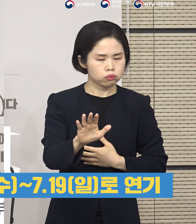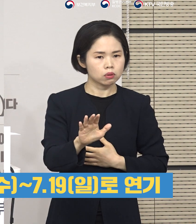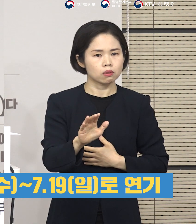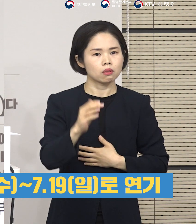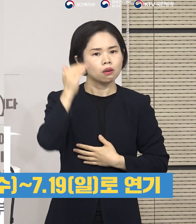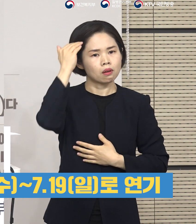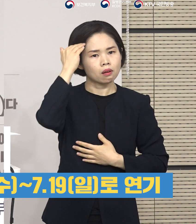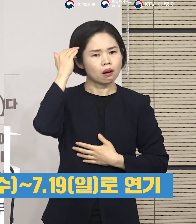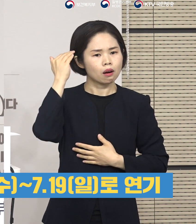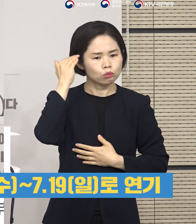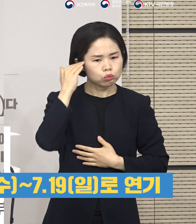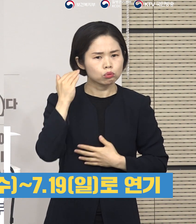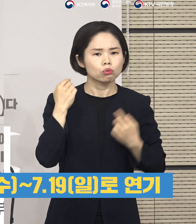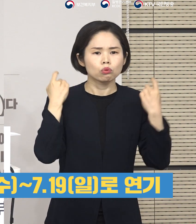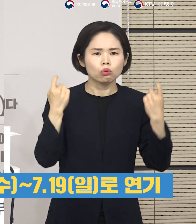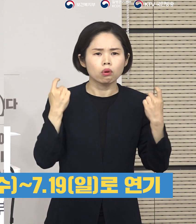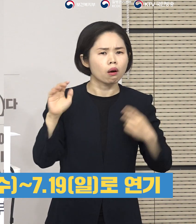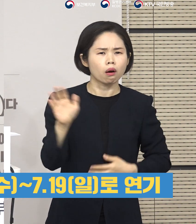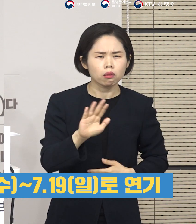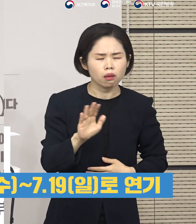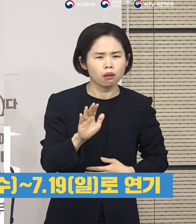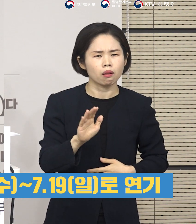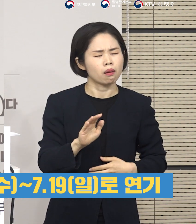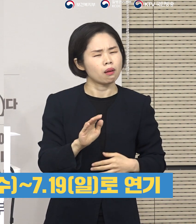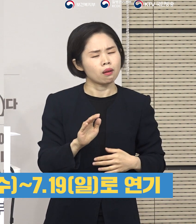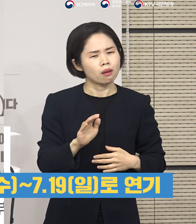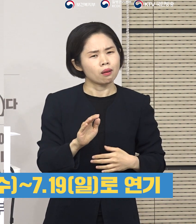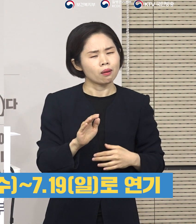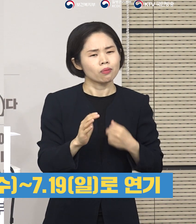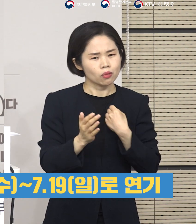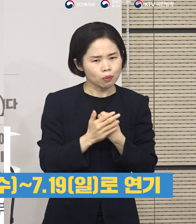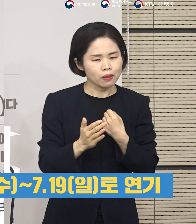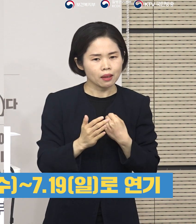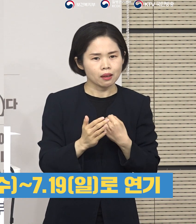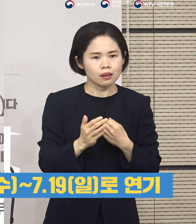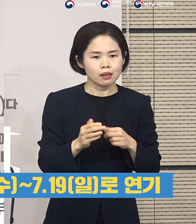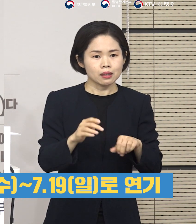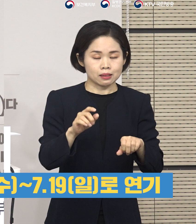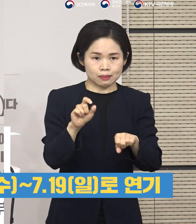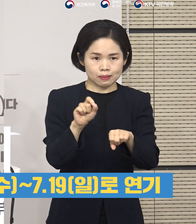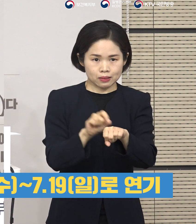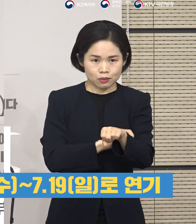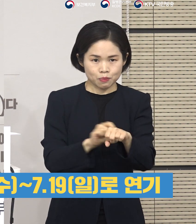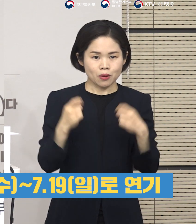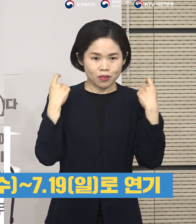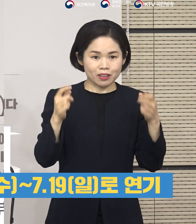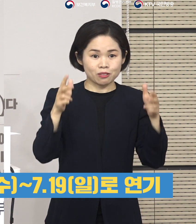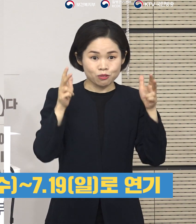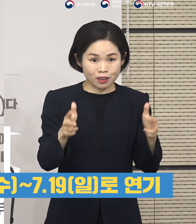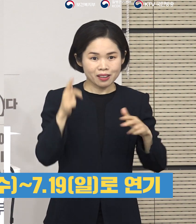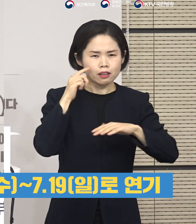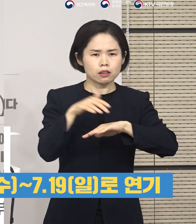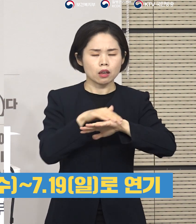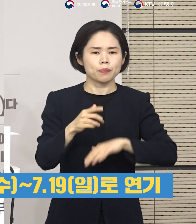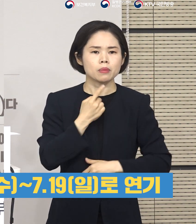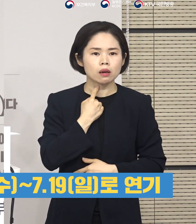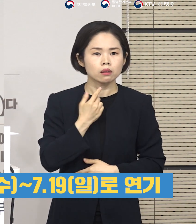이후 침체된 국내 여행 시장을 살리기 위해 특별 여행 주간을 점검하고